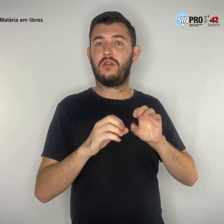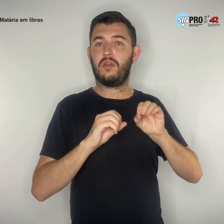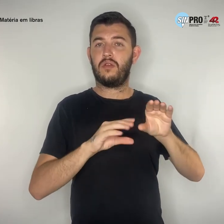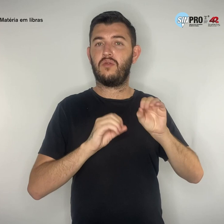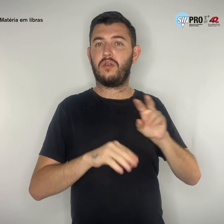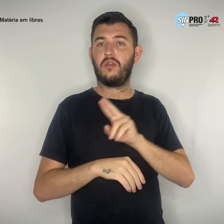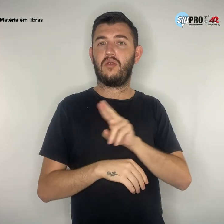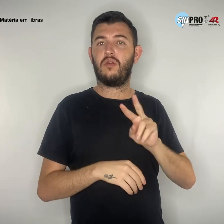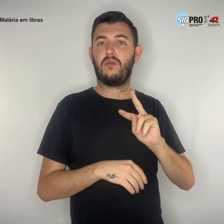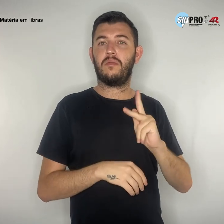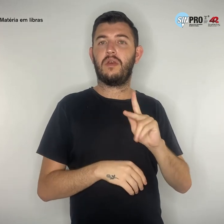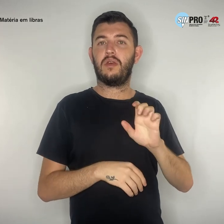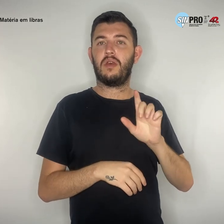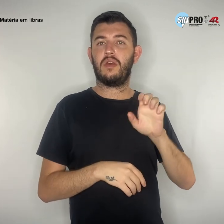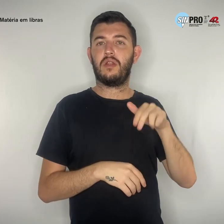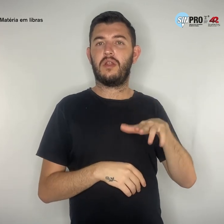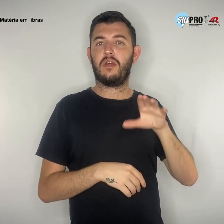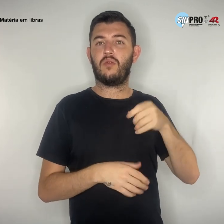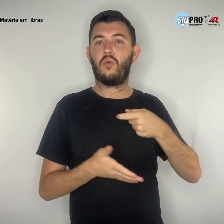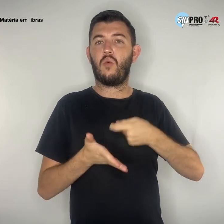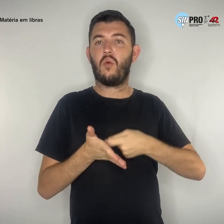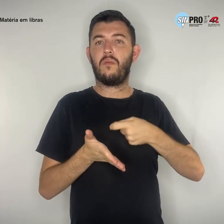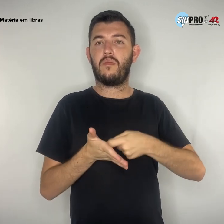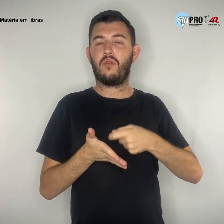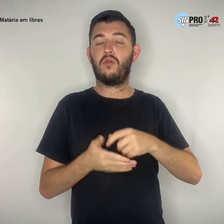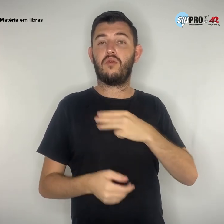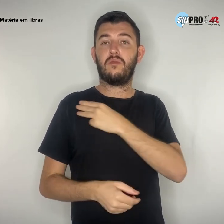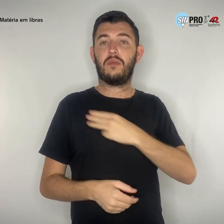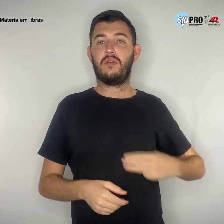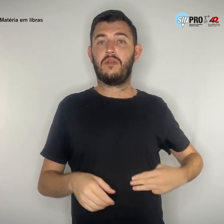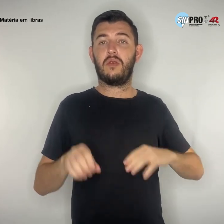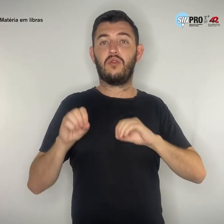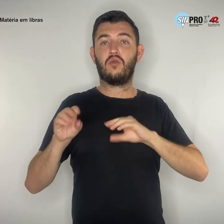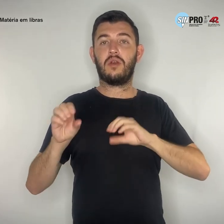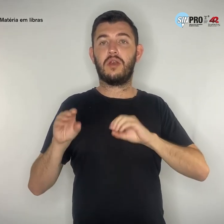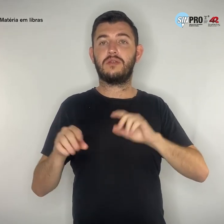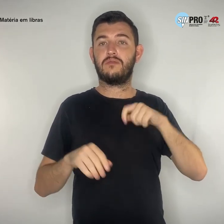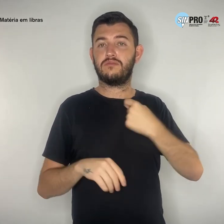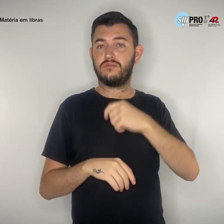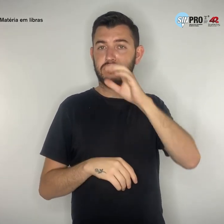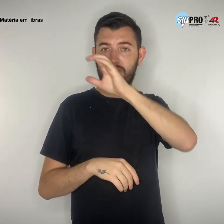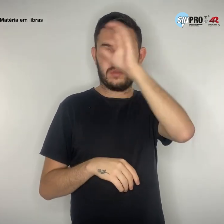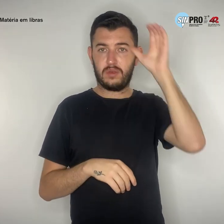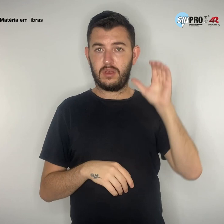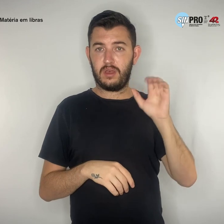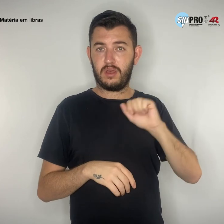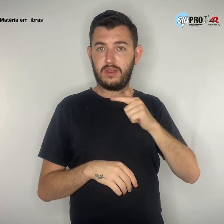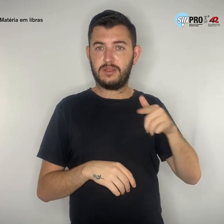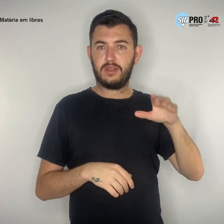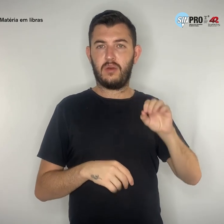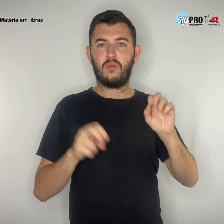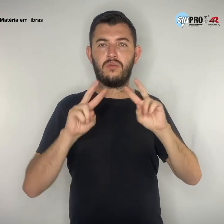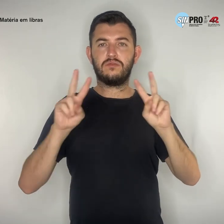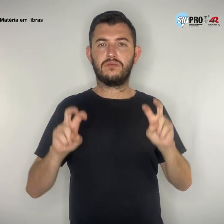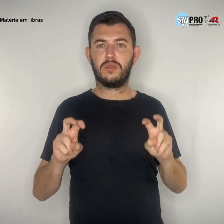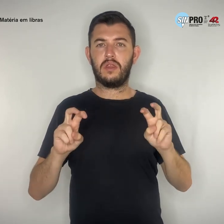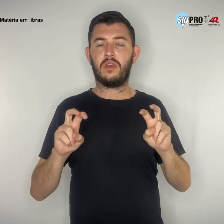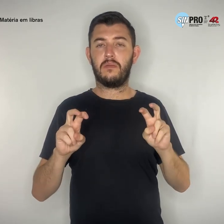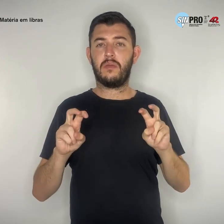do ministro da Educação, Camilo Santana, ação com relação a pautas de interesse da